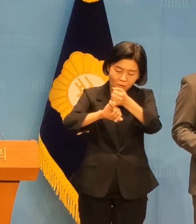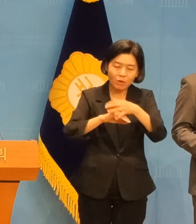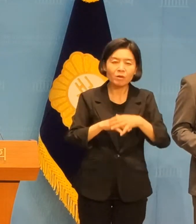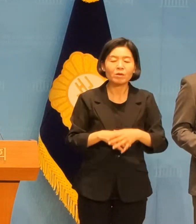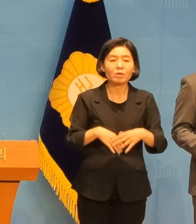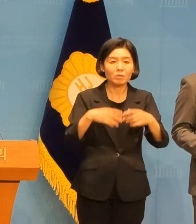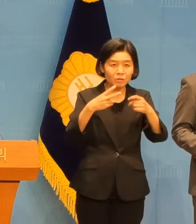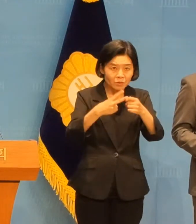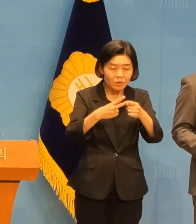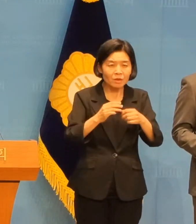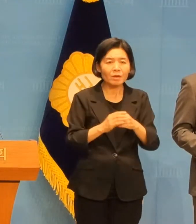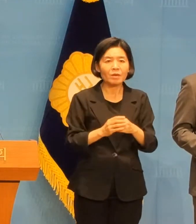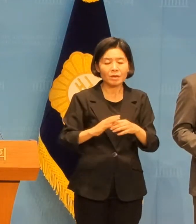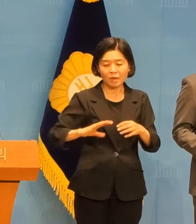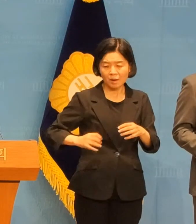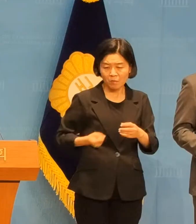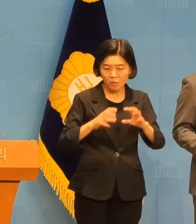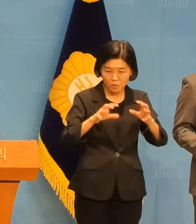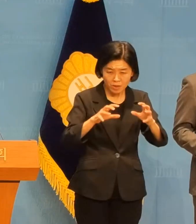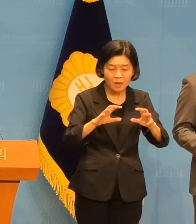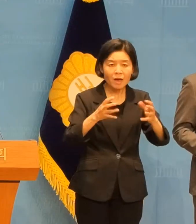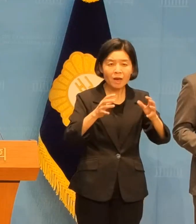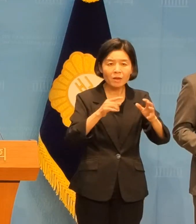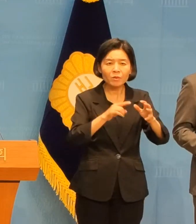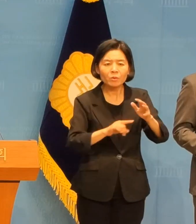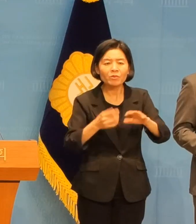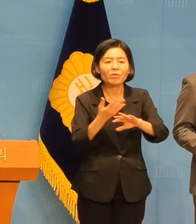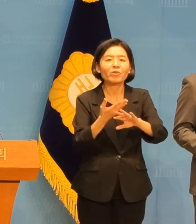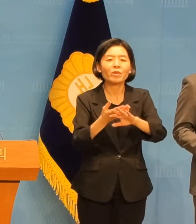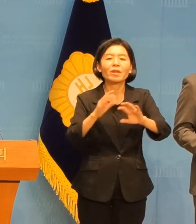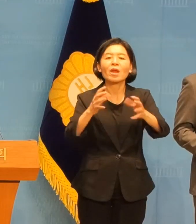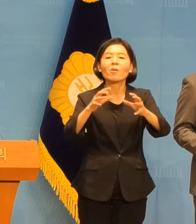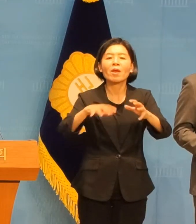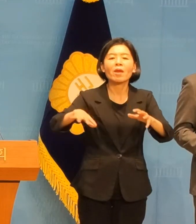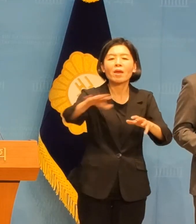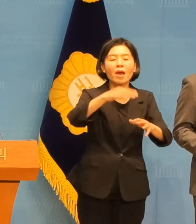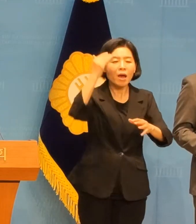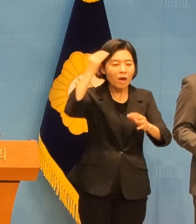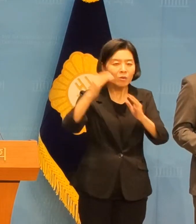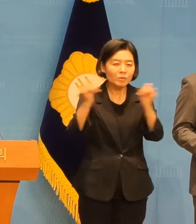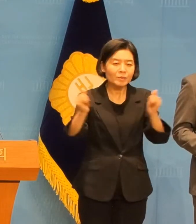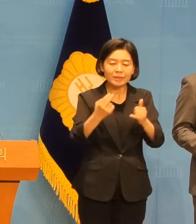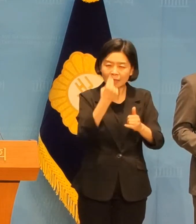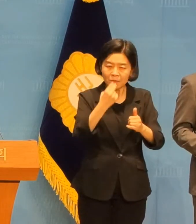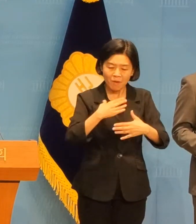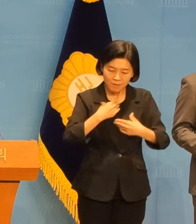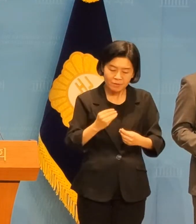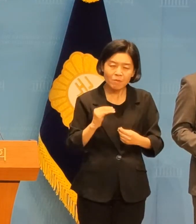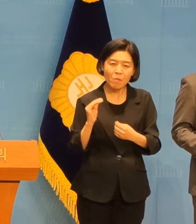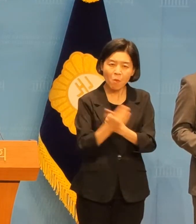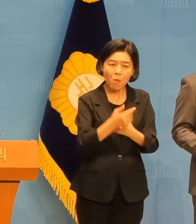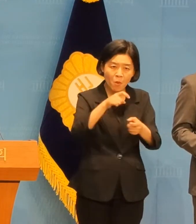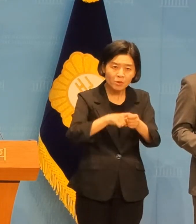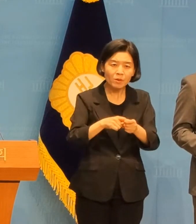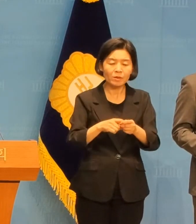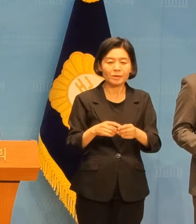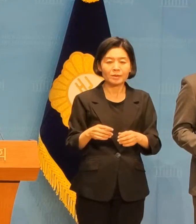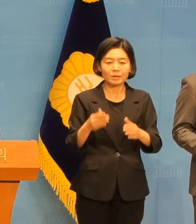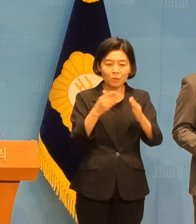둘째, 캄보디아를 비롯해 해외에서 우리 국민의 생명과 안전을 지켜낼 수 있도록 인력 확충